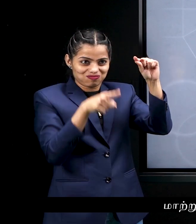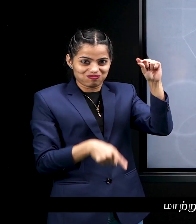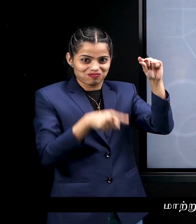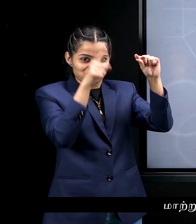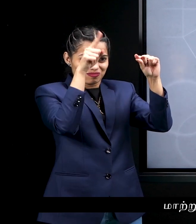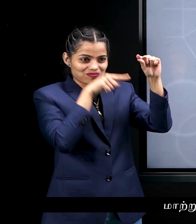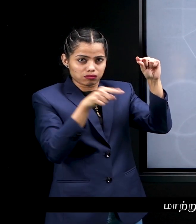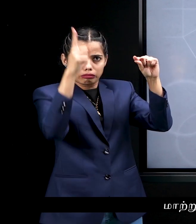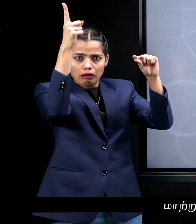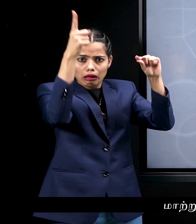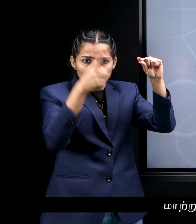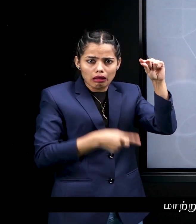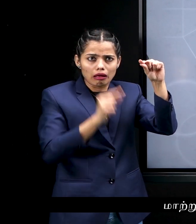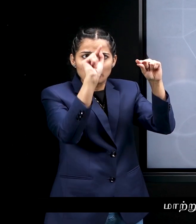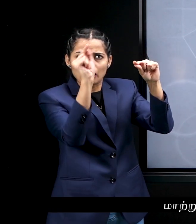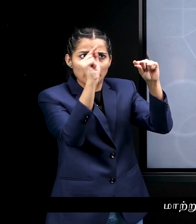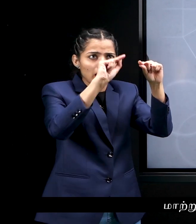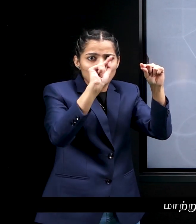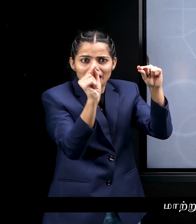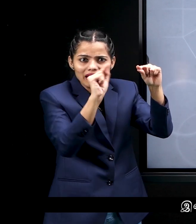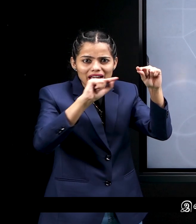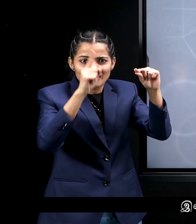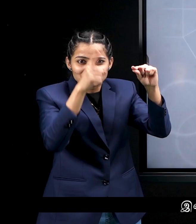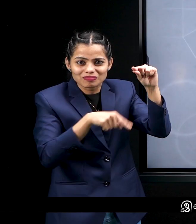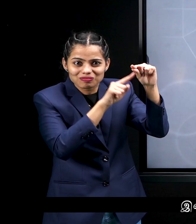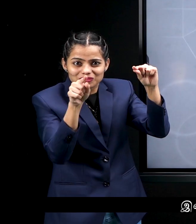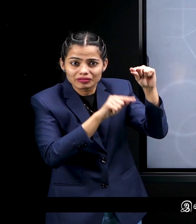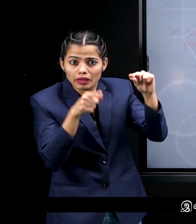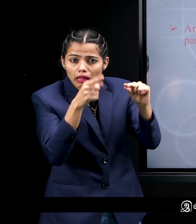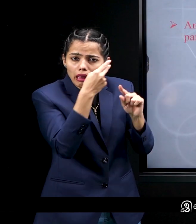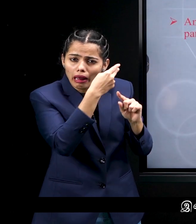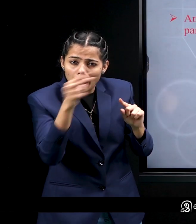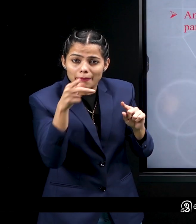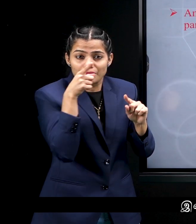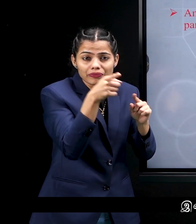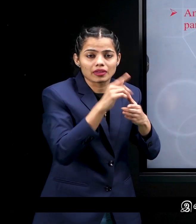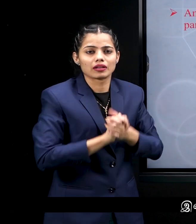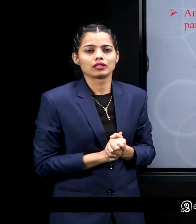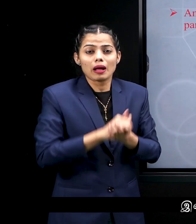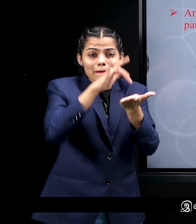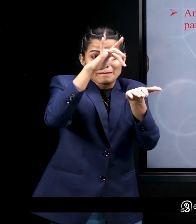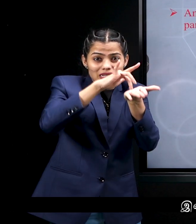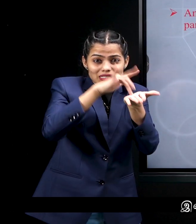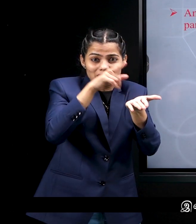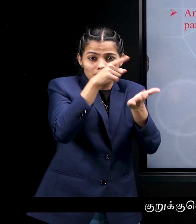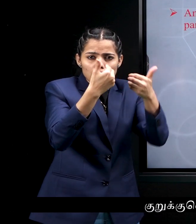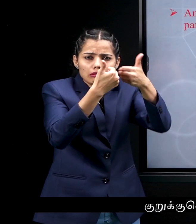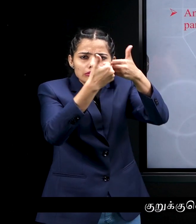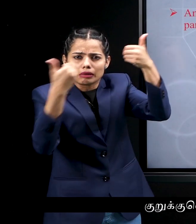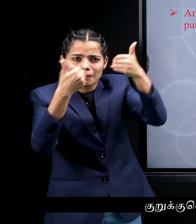மாற்று உள்கோணங்கள். இந்த கோணங்கள் இணையான கோடுகளுக்கு இடையில் குறுக்குவெட்டின் எதிர்ப்பக்கங்களில் அமைந்துள்ளன.